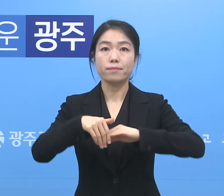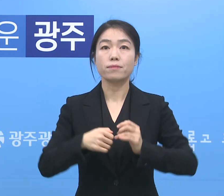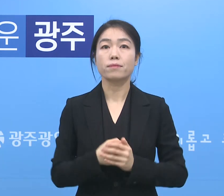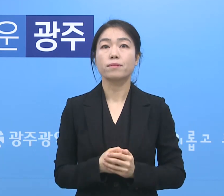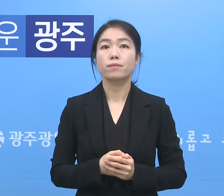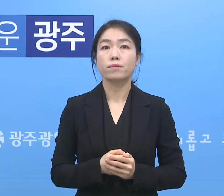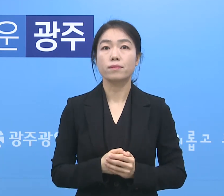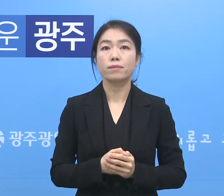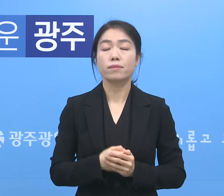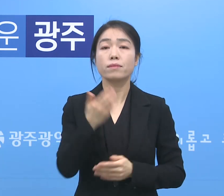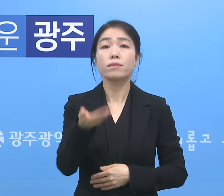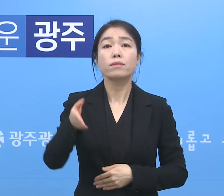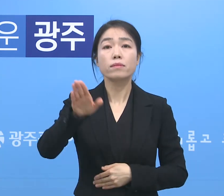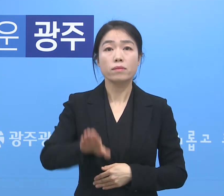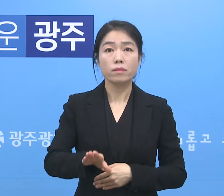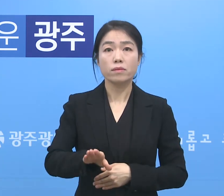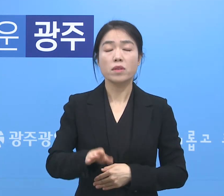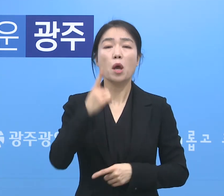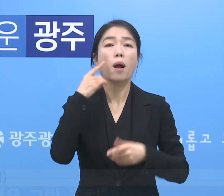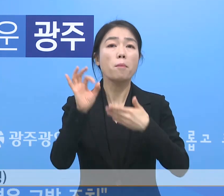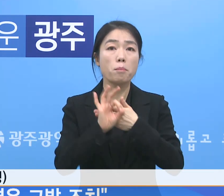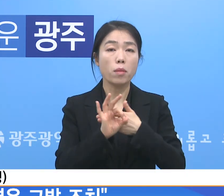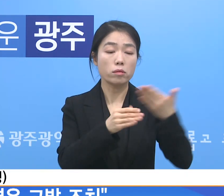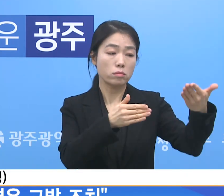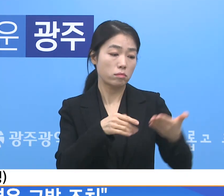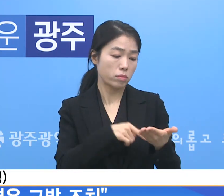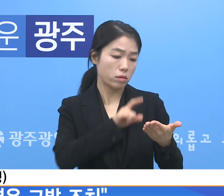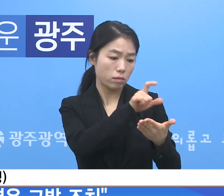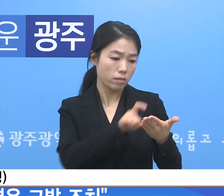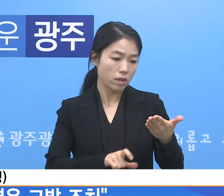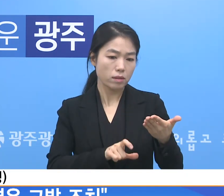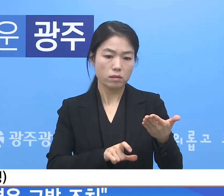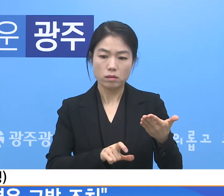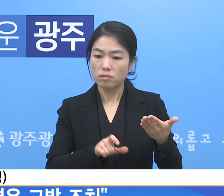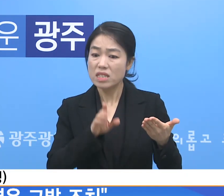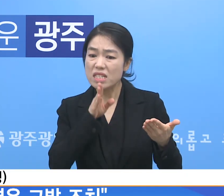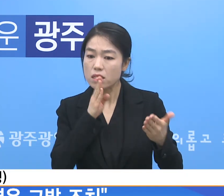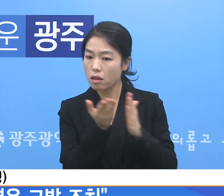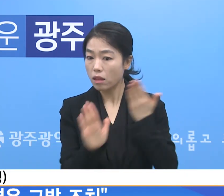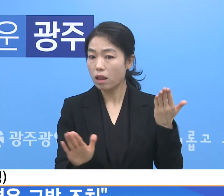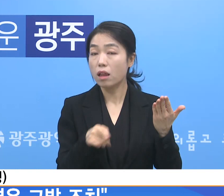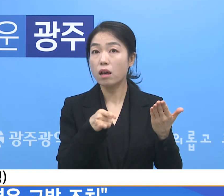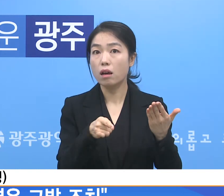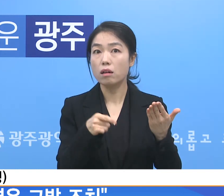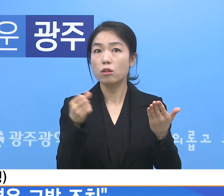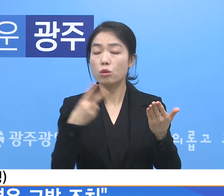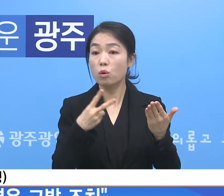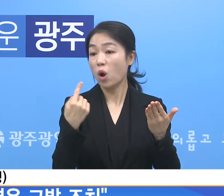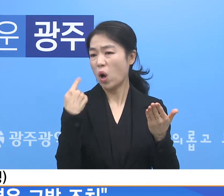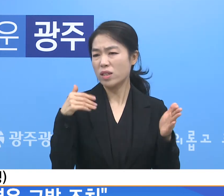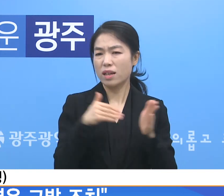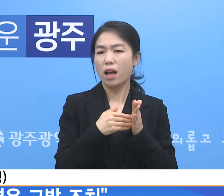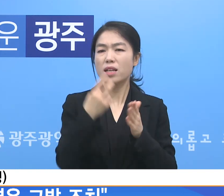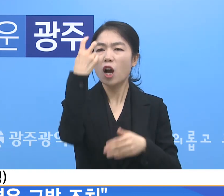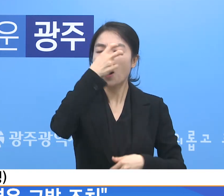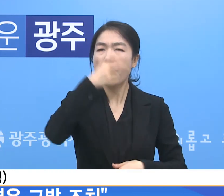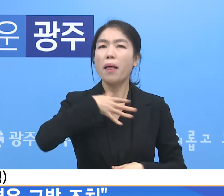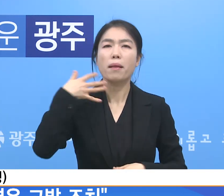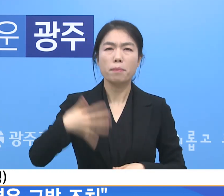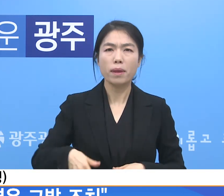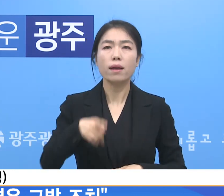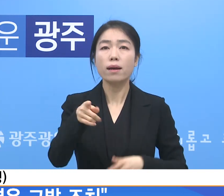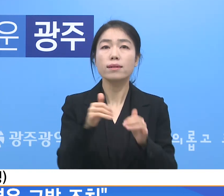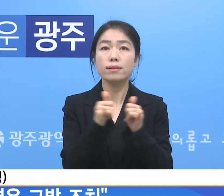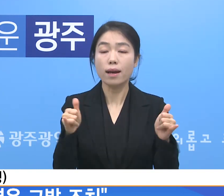예정입니다. 하지만 만약 제출된 명단이 사실과 다르거나 어제까지 진단 검사를 받지